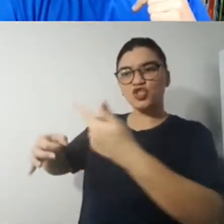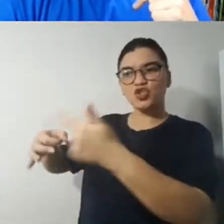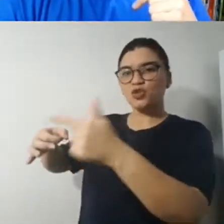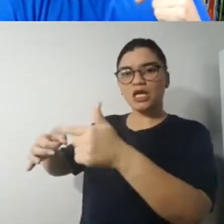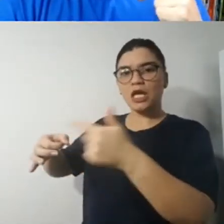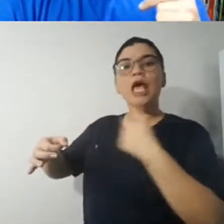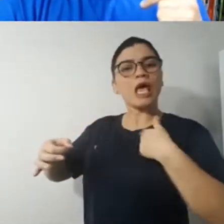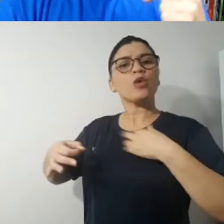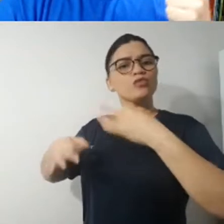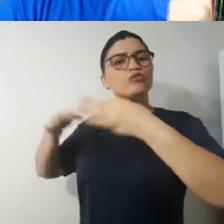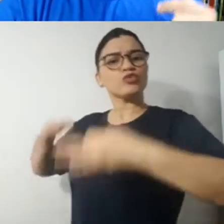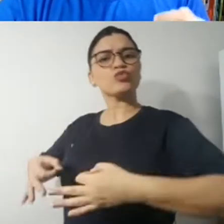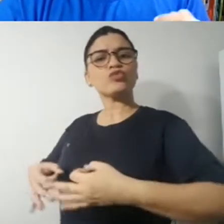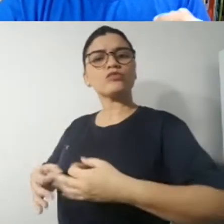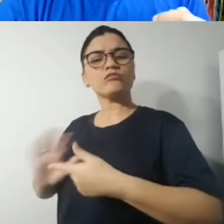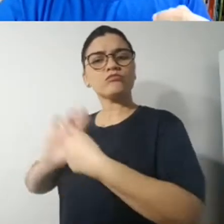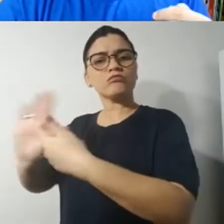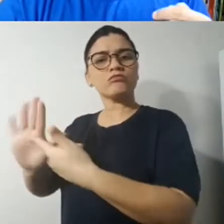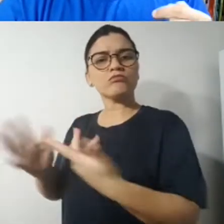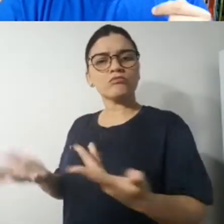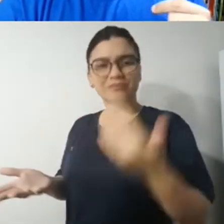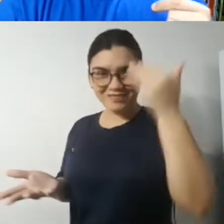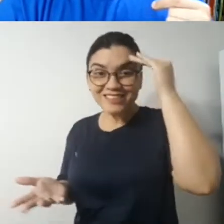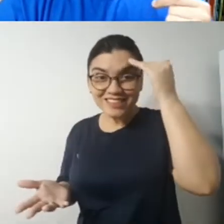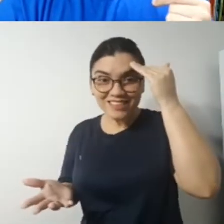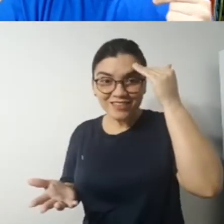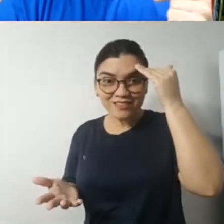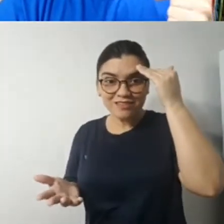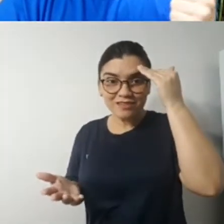Então eu devo, na realidade,